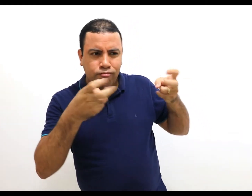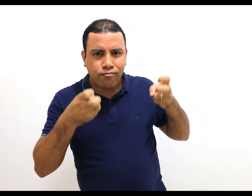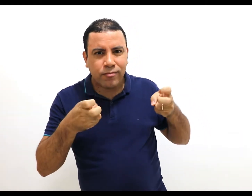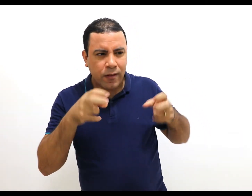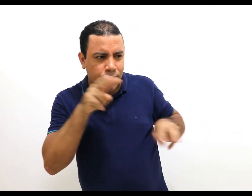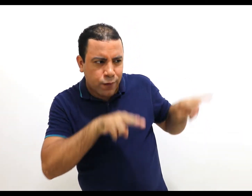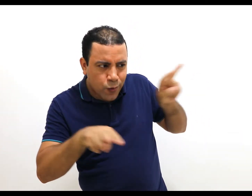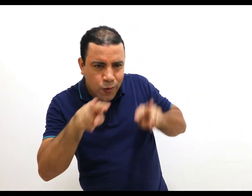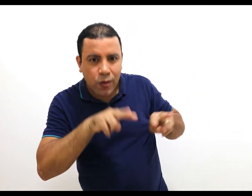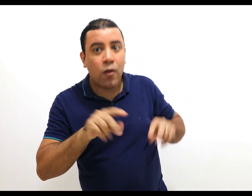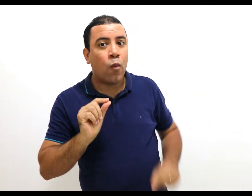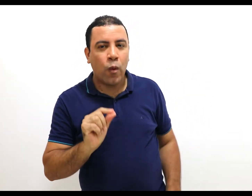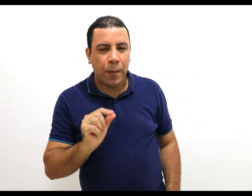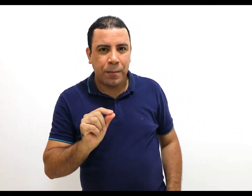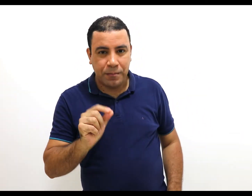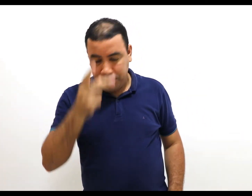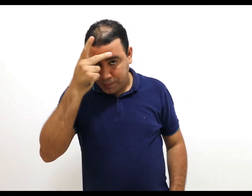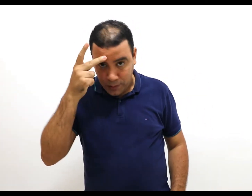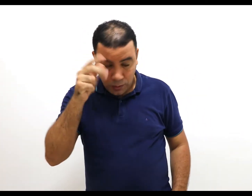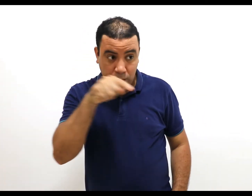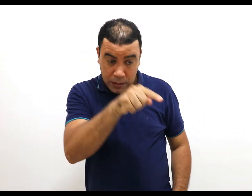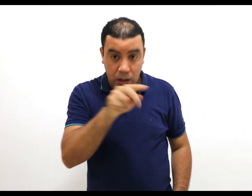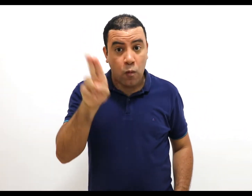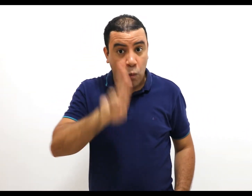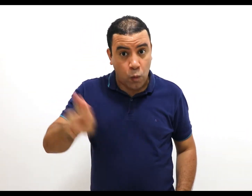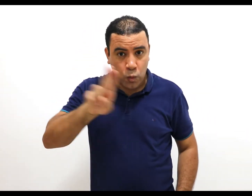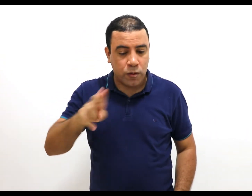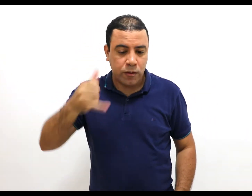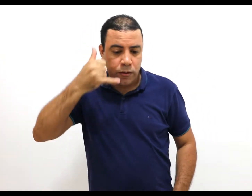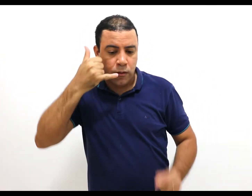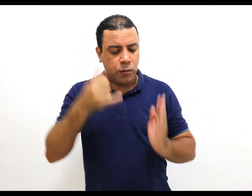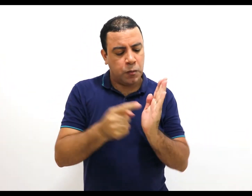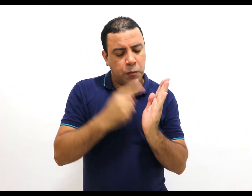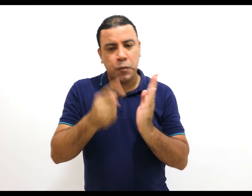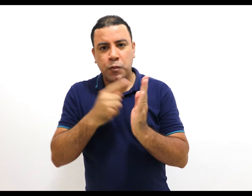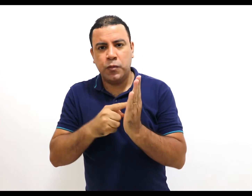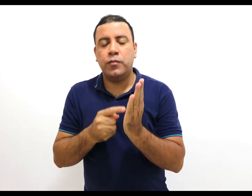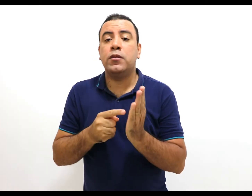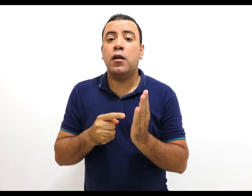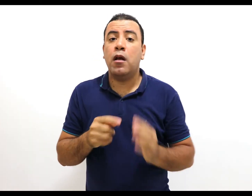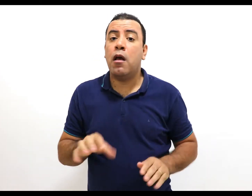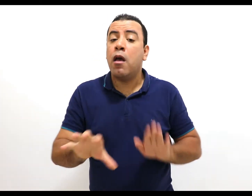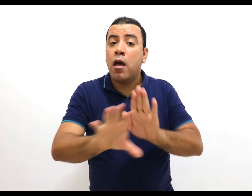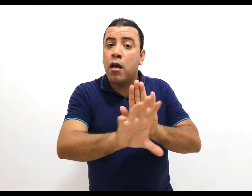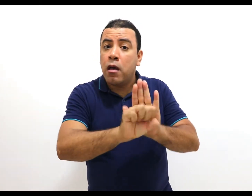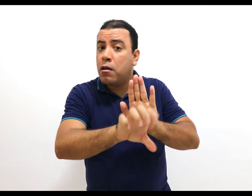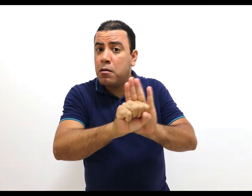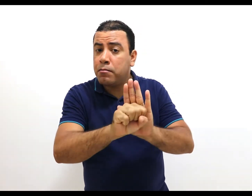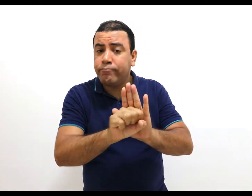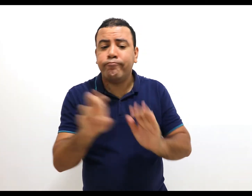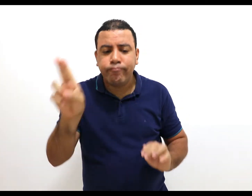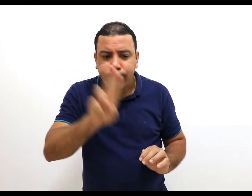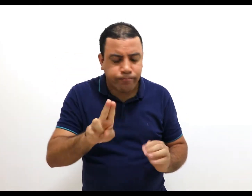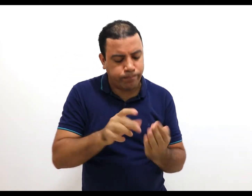aumentando. Pode-se visualizar, por exemplo, usuários de smartphones